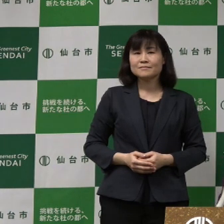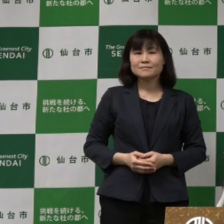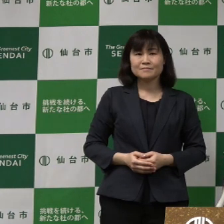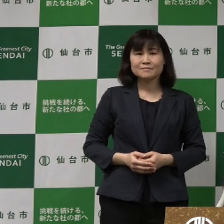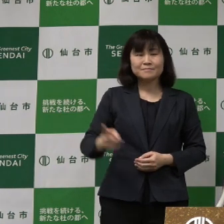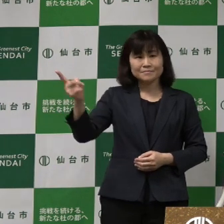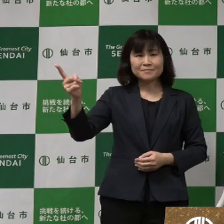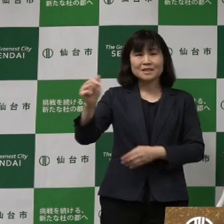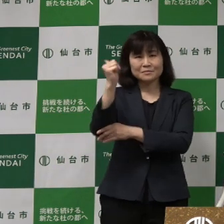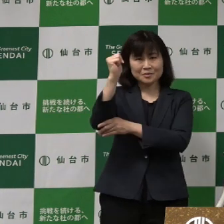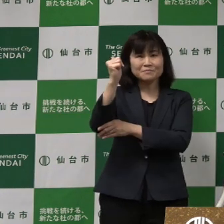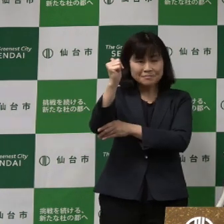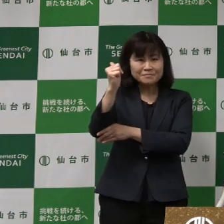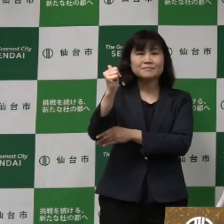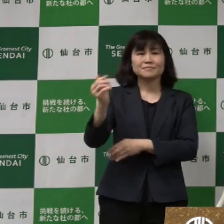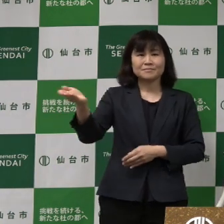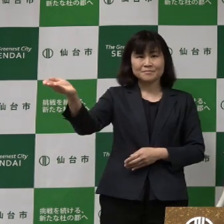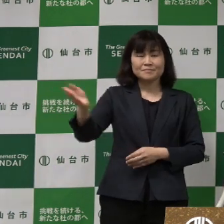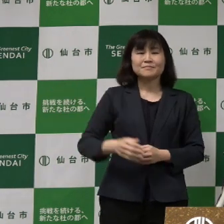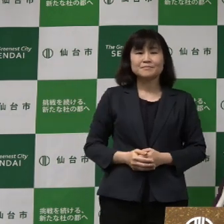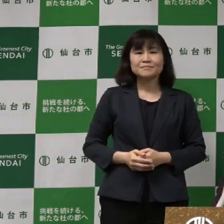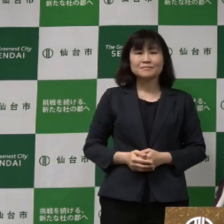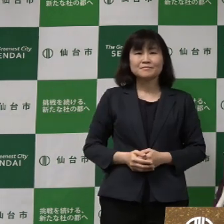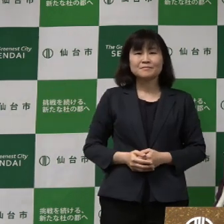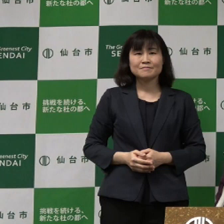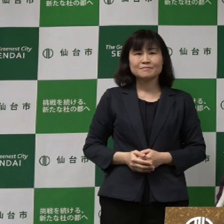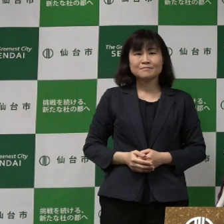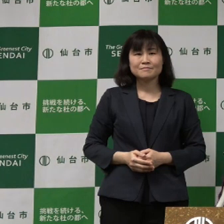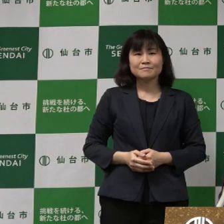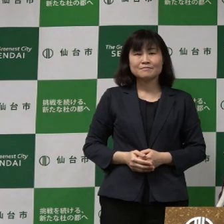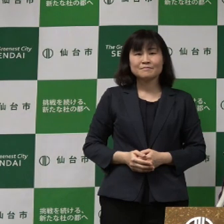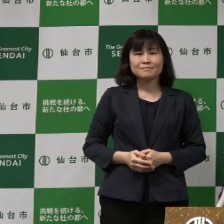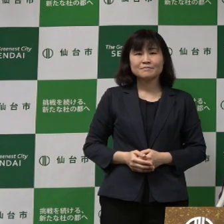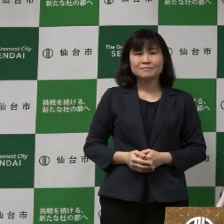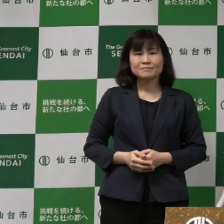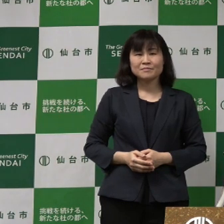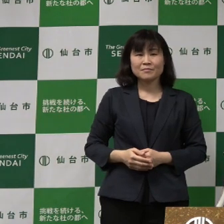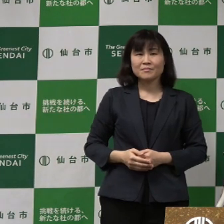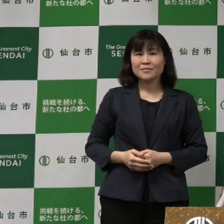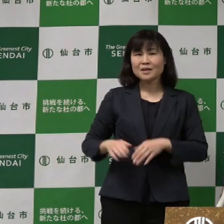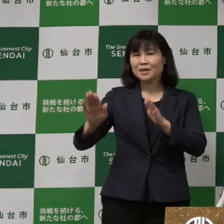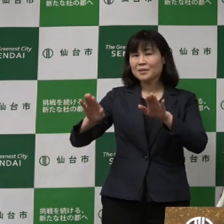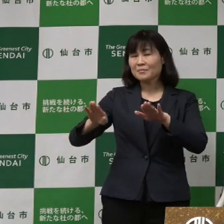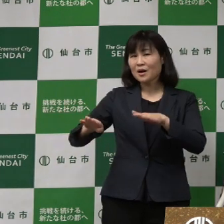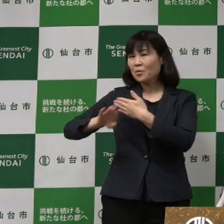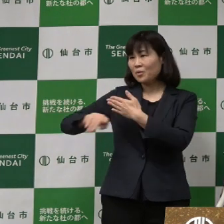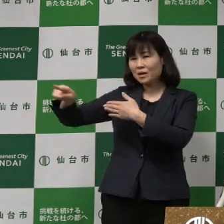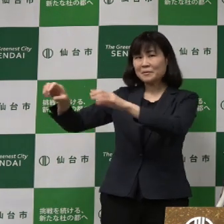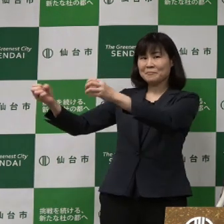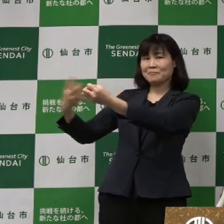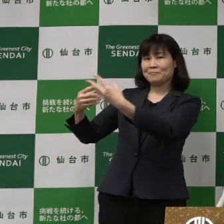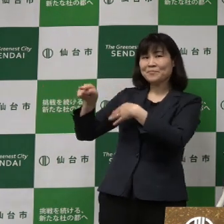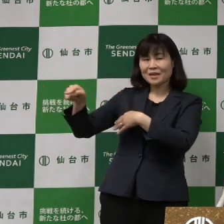どうぞ。 すみません、読売新聞の長沼と申します。よろしくお願いします。一部の報道で仙台市立小学